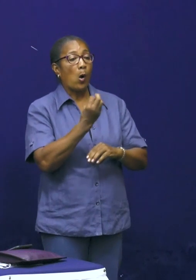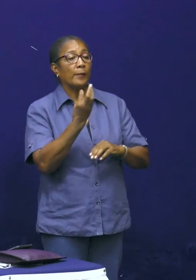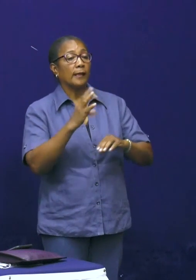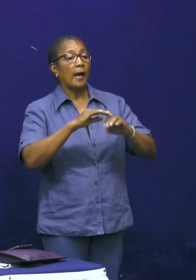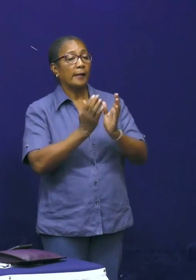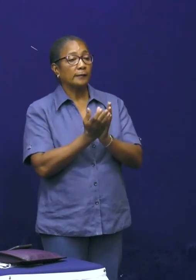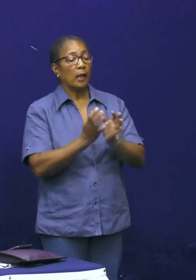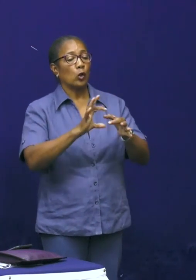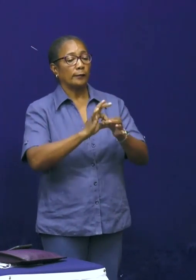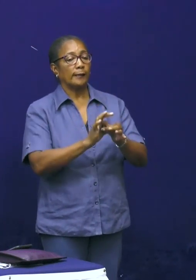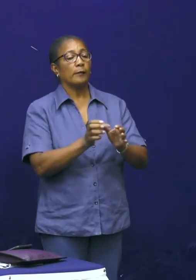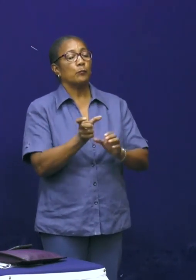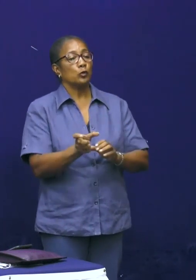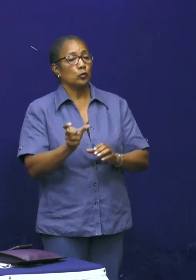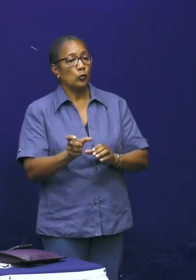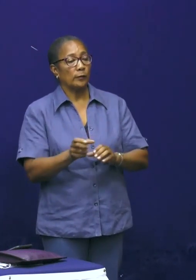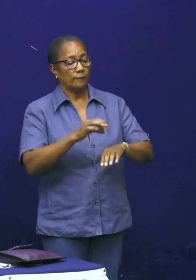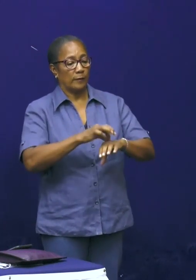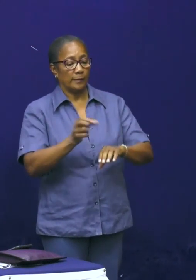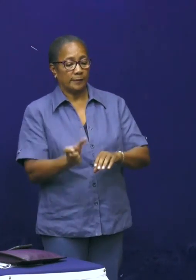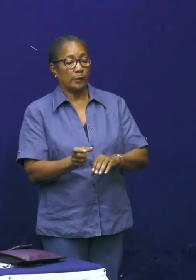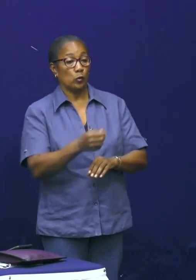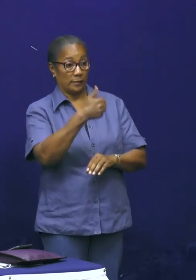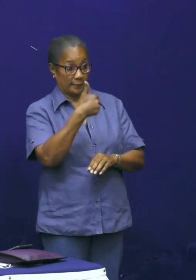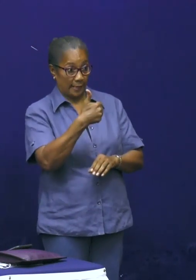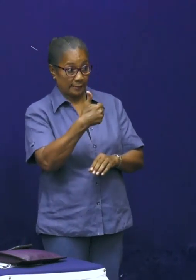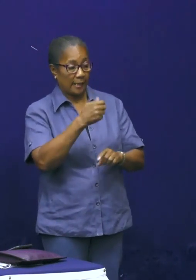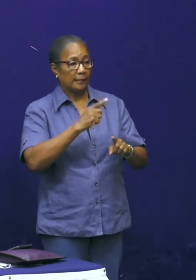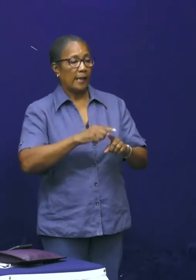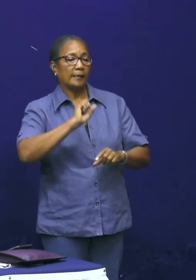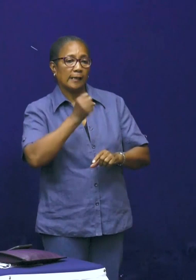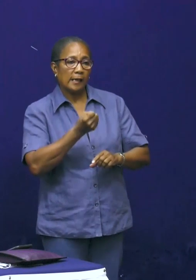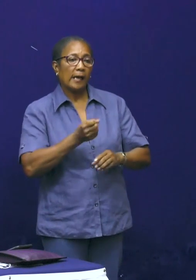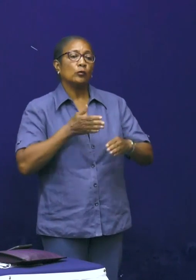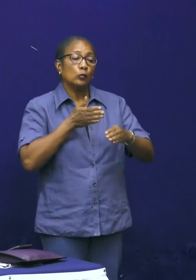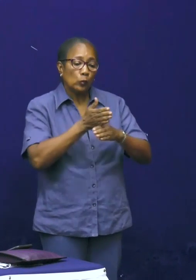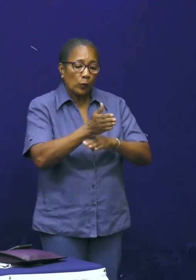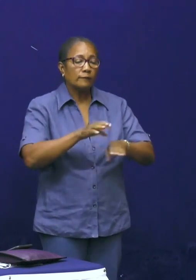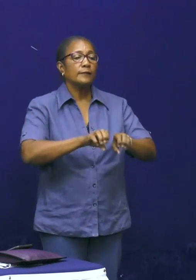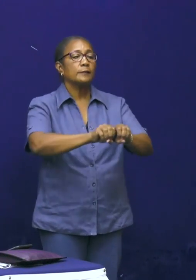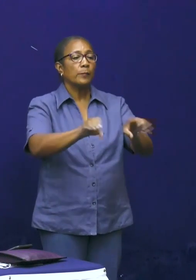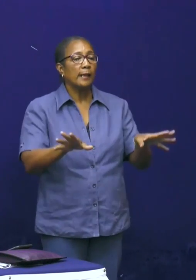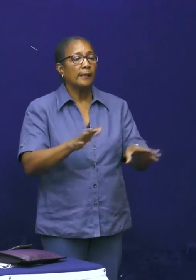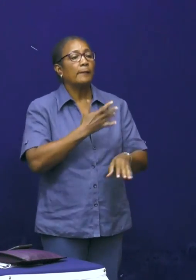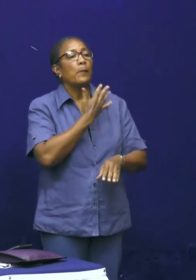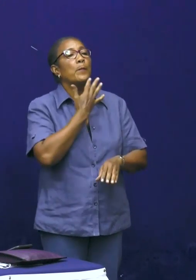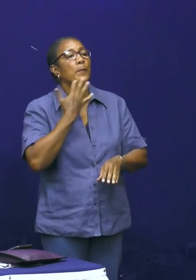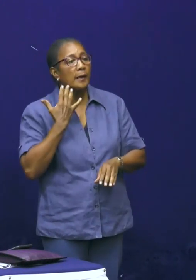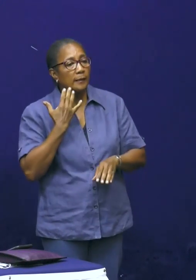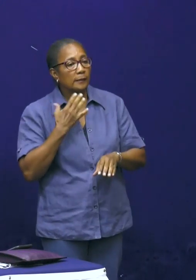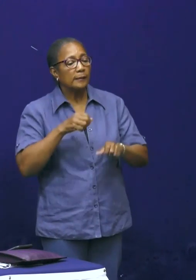contactpersonen van patiënt nummer 6 en kan verdere verspreiding makkelijk worden